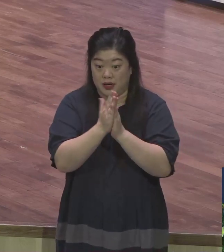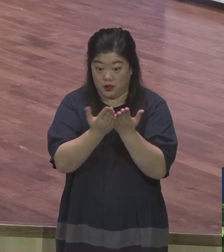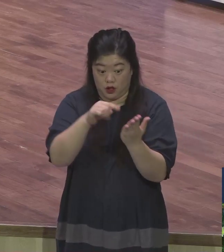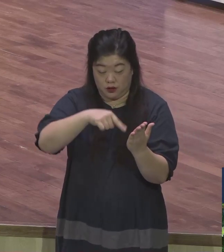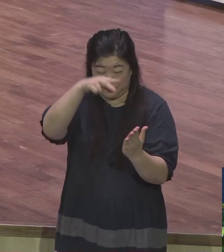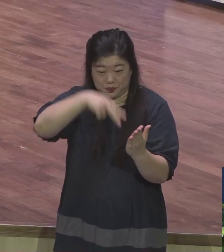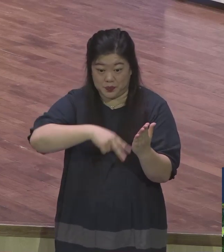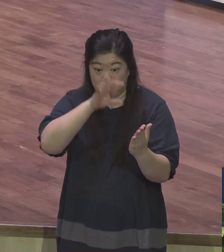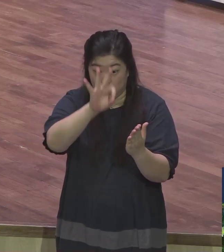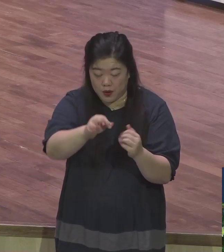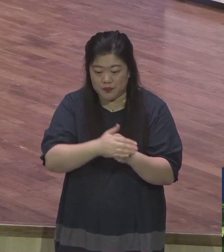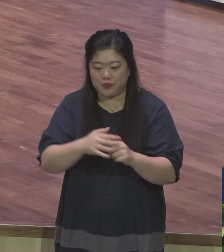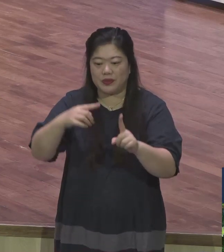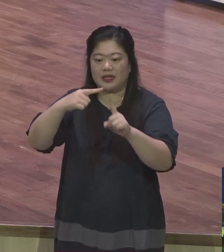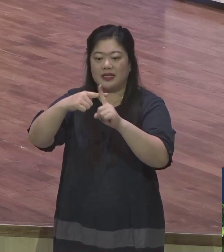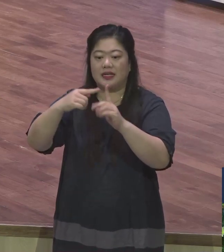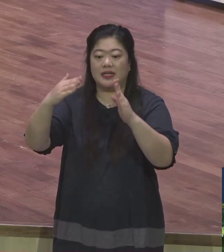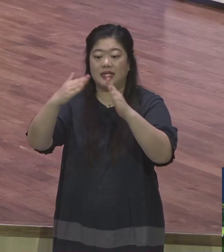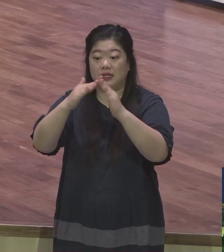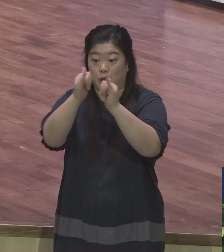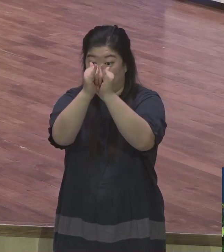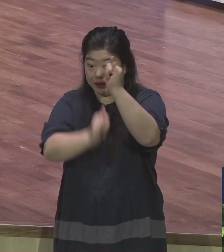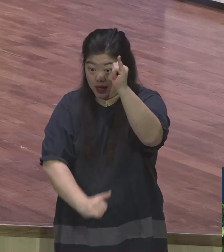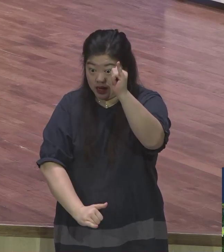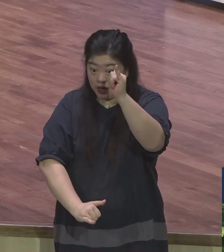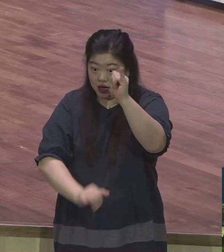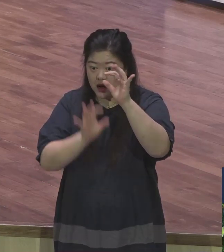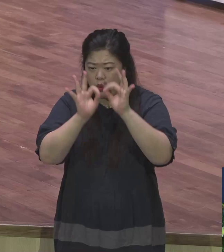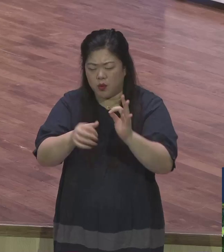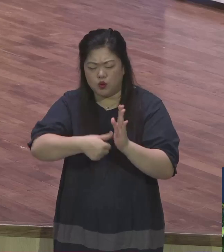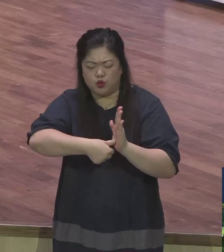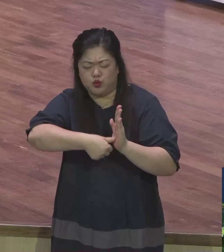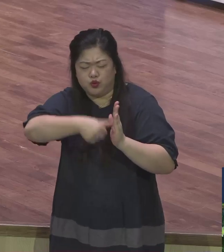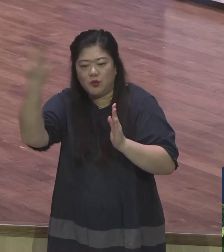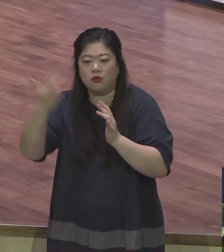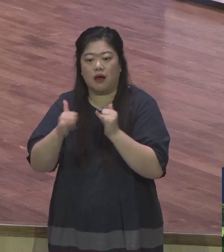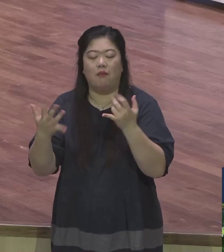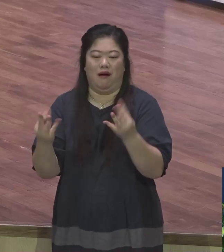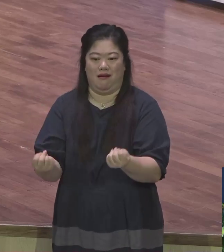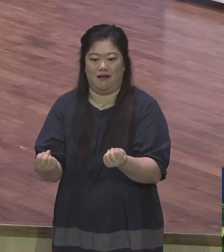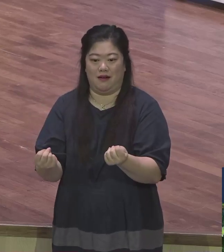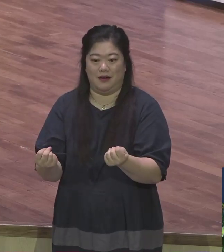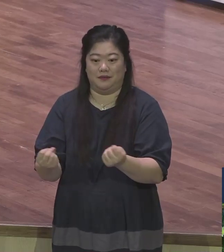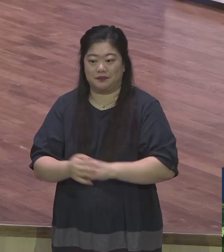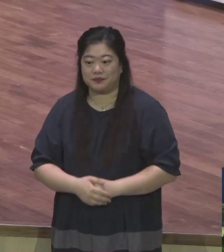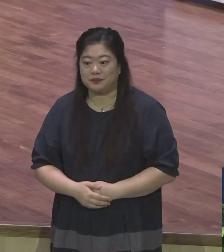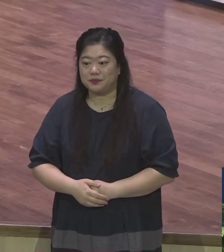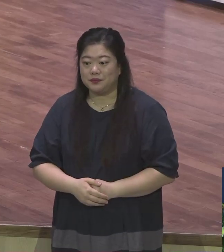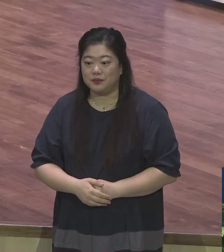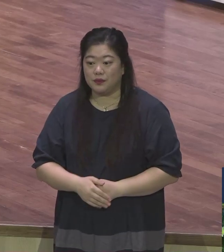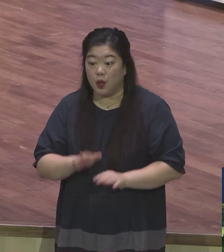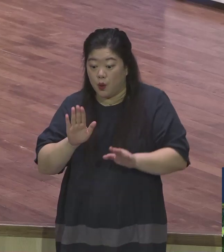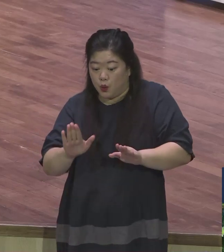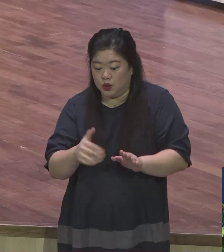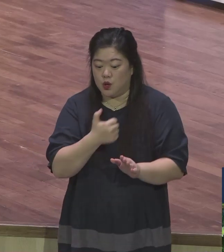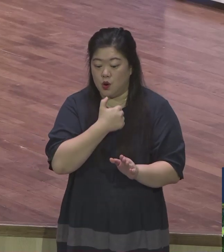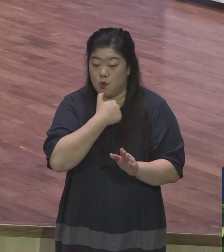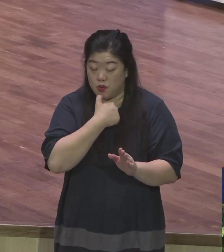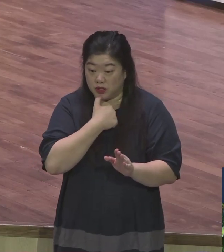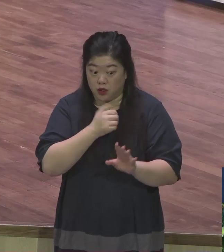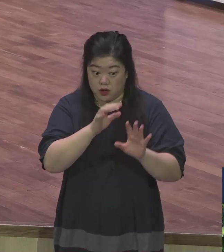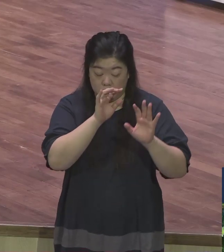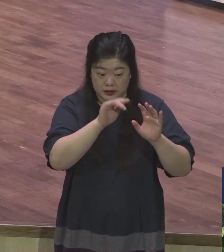인물들이 로마스의 말씀을 통해서 변화가 된 구절들이 많아요. 오늘 보면 말씀이 성